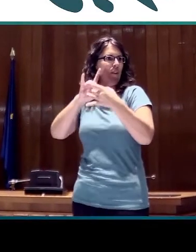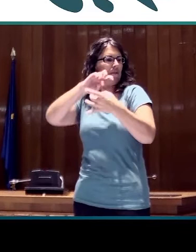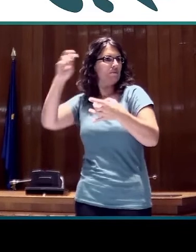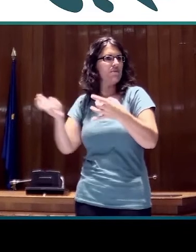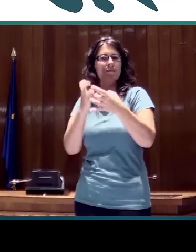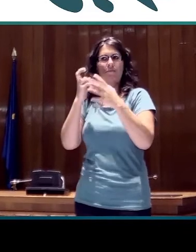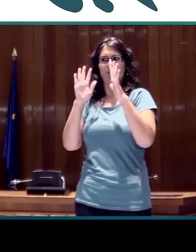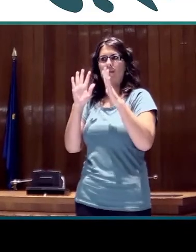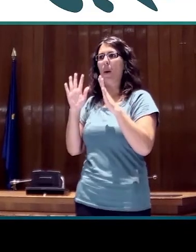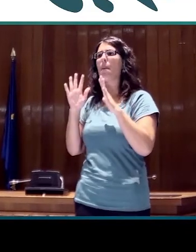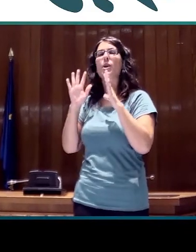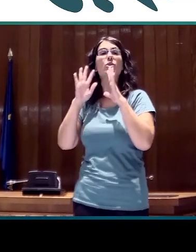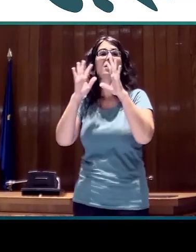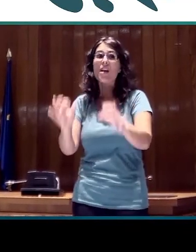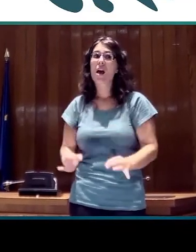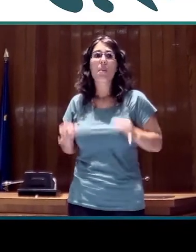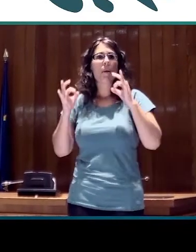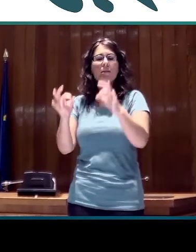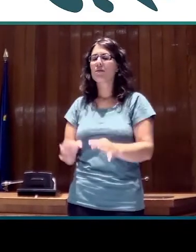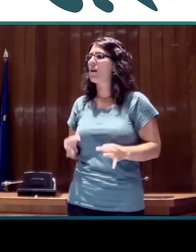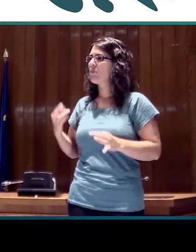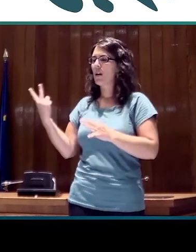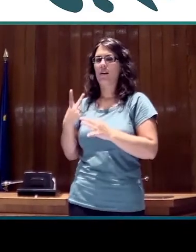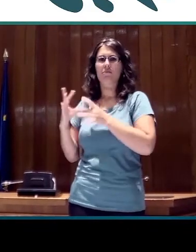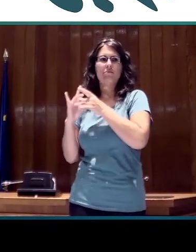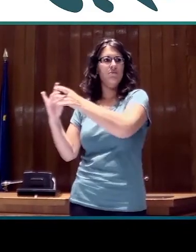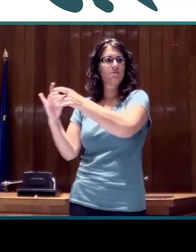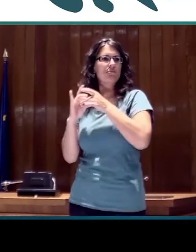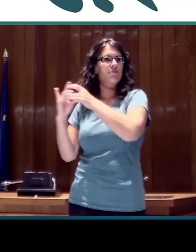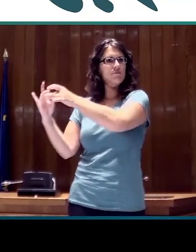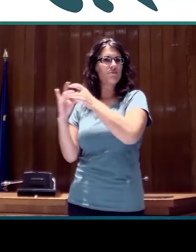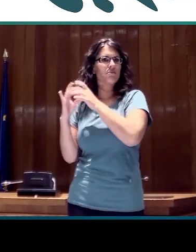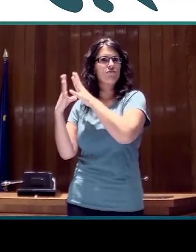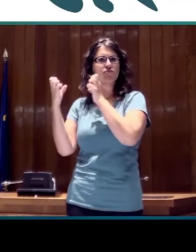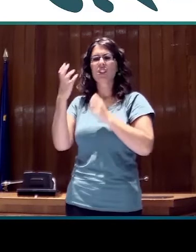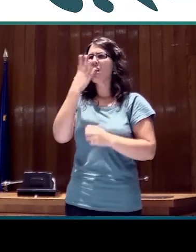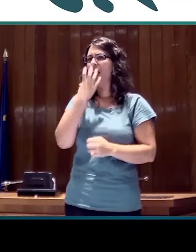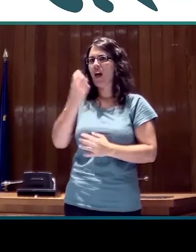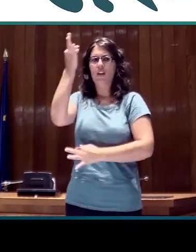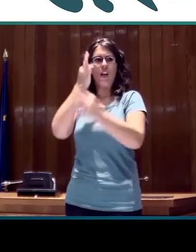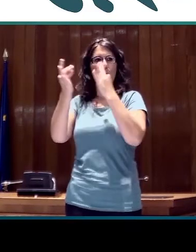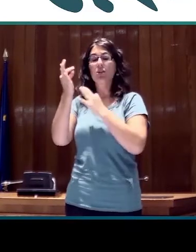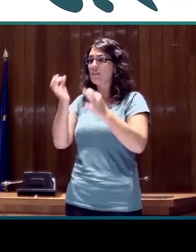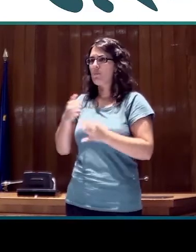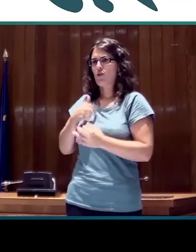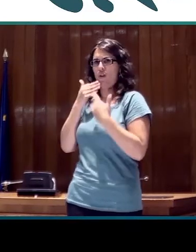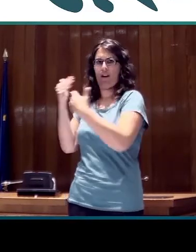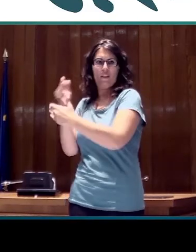siempre desde la lealtad tengo que decir Y desde siempre desde el rigor y la seriedad lo cual yo siempre agradezco quiero también